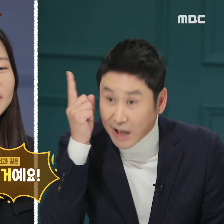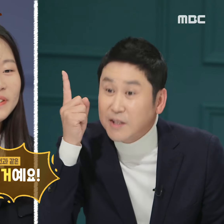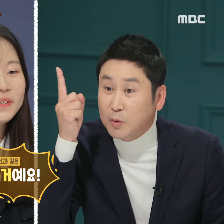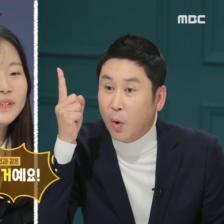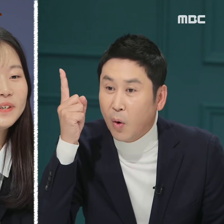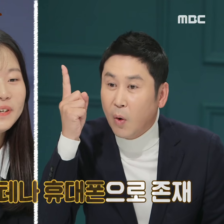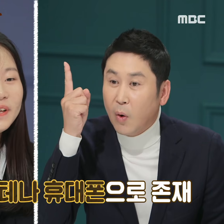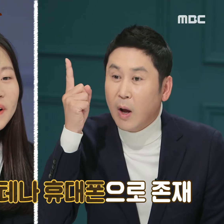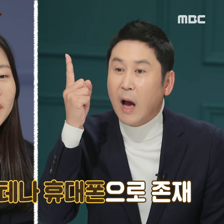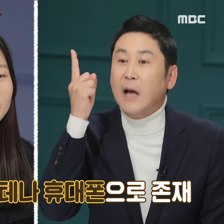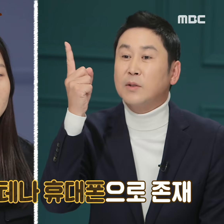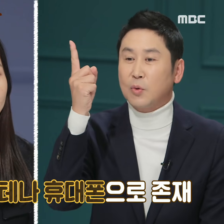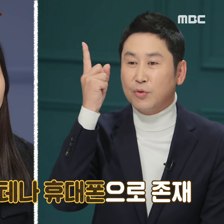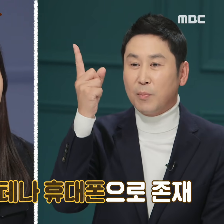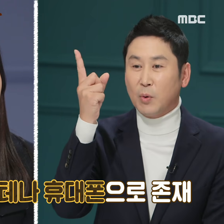아직도. 아직도 휴대폰으로.